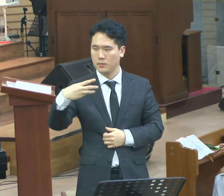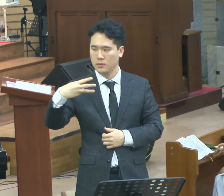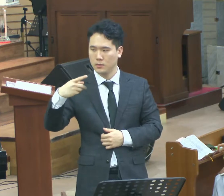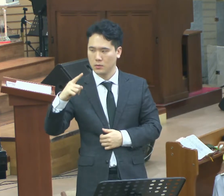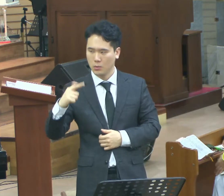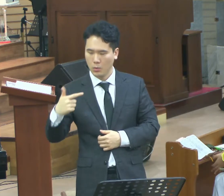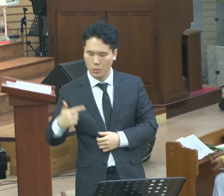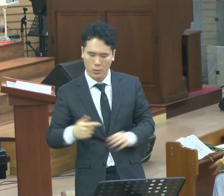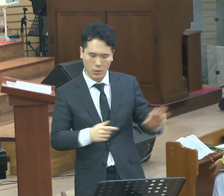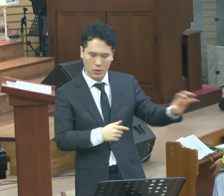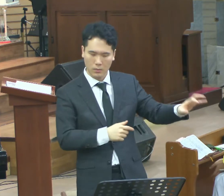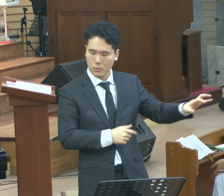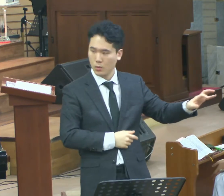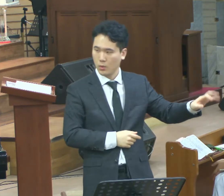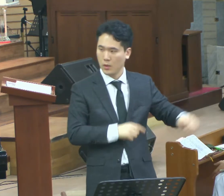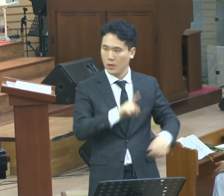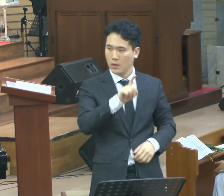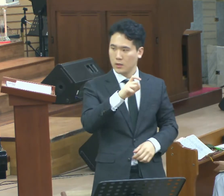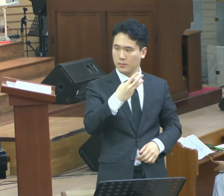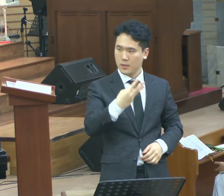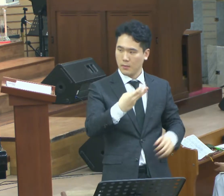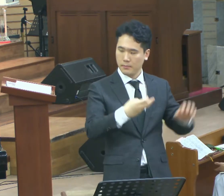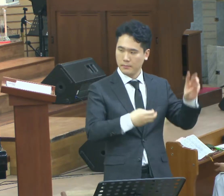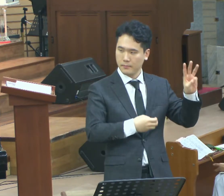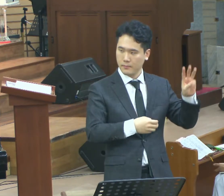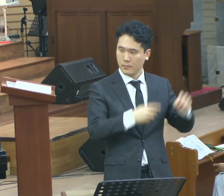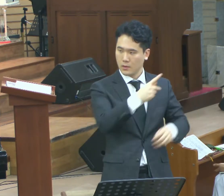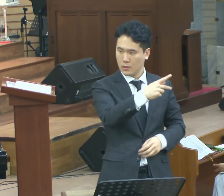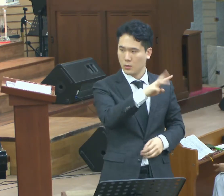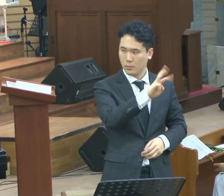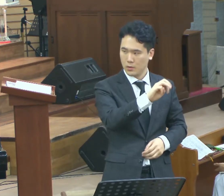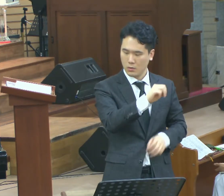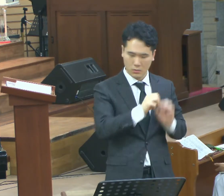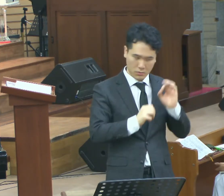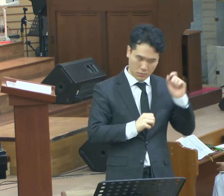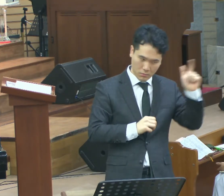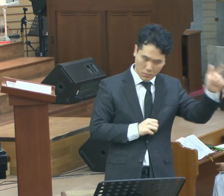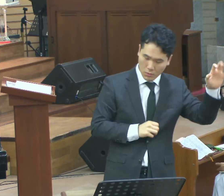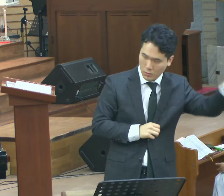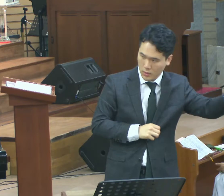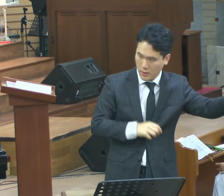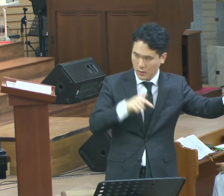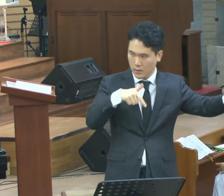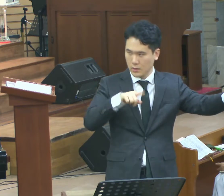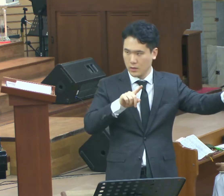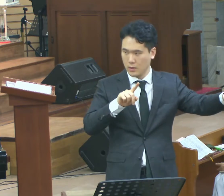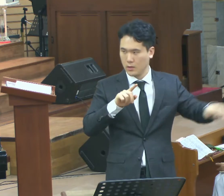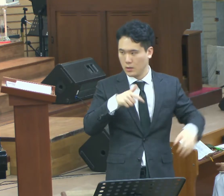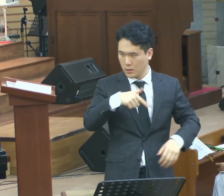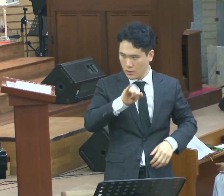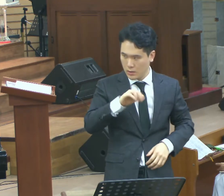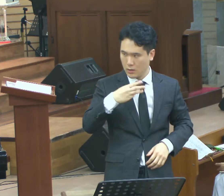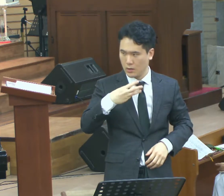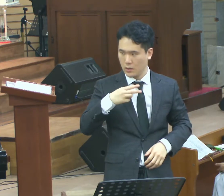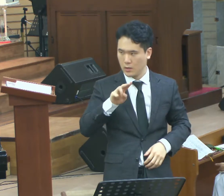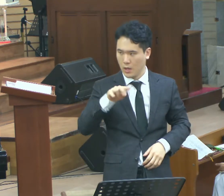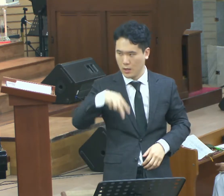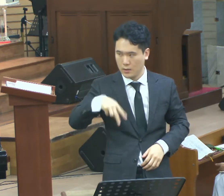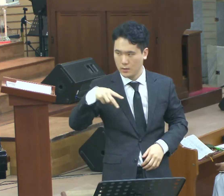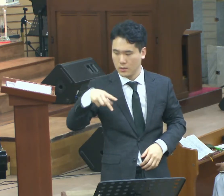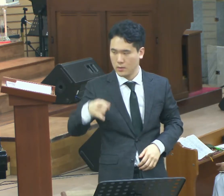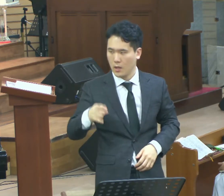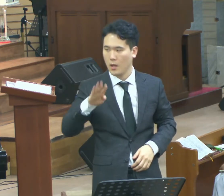남서쪽 13km의 기랴세벨이라는 성이 있어요. 헤브론을 점령한 갈렙이 85세 노인이 이리 뛰고 저리